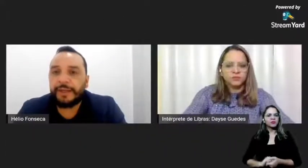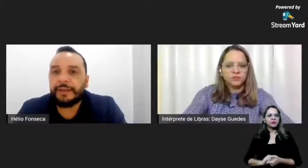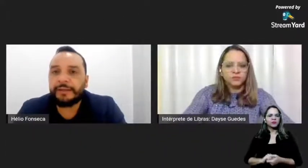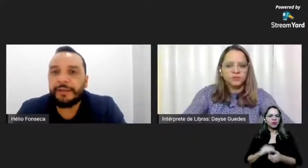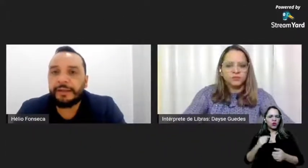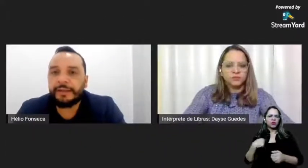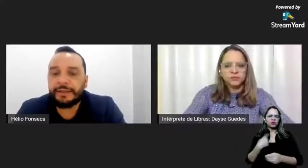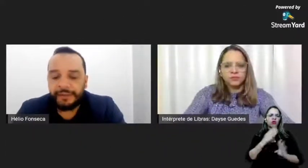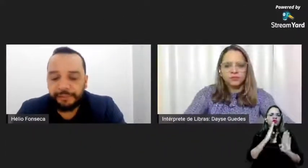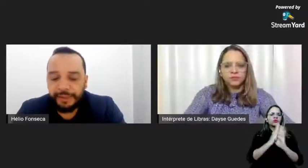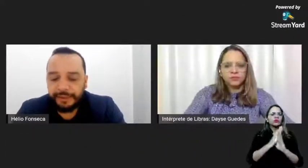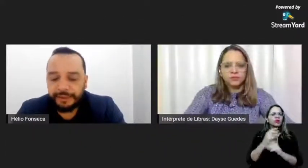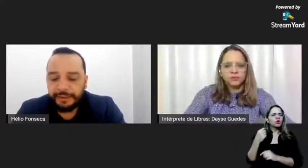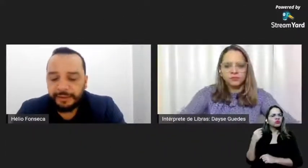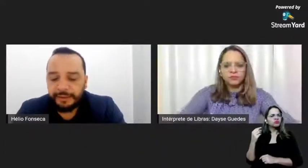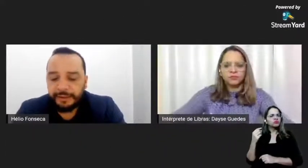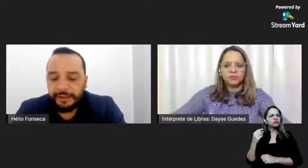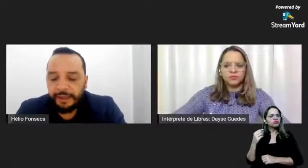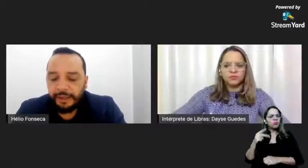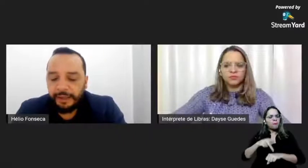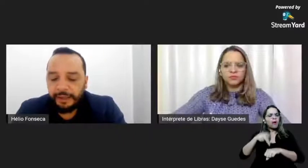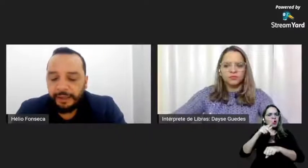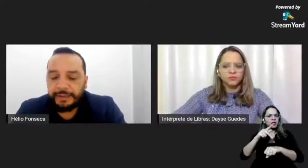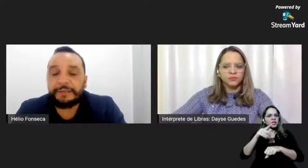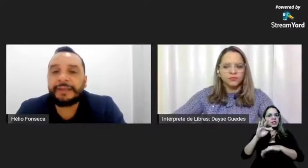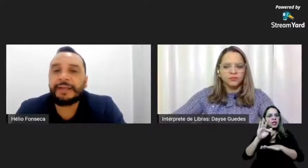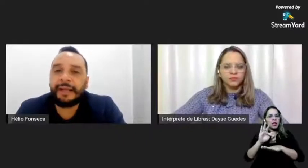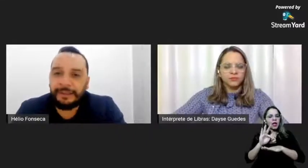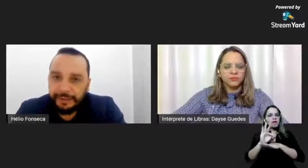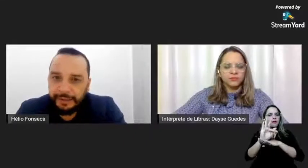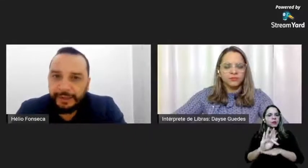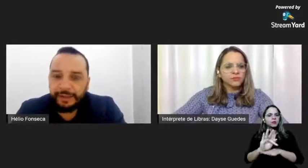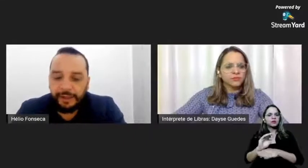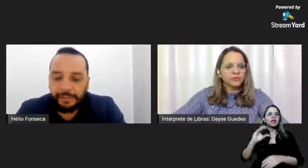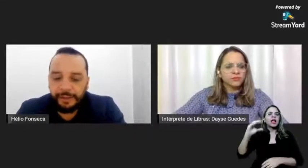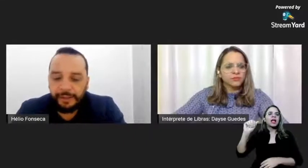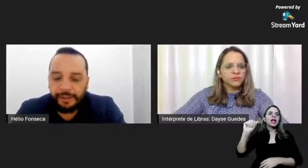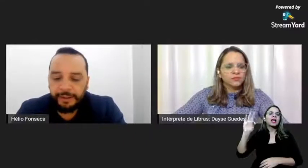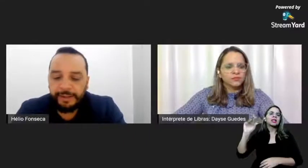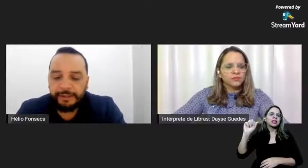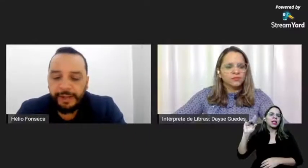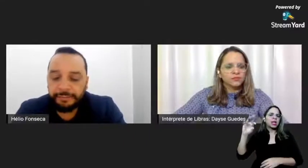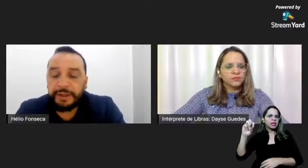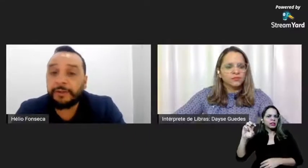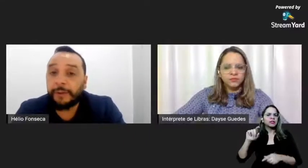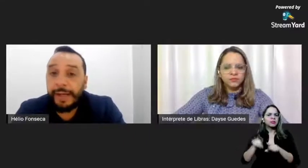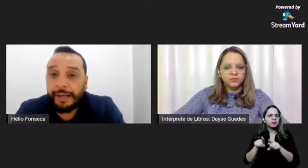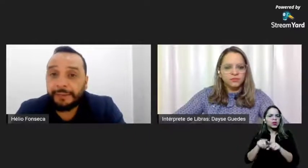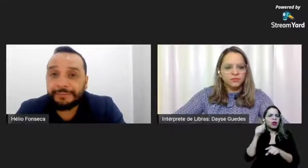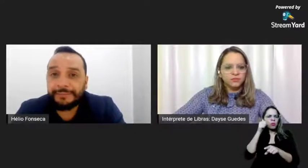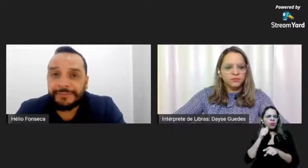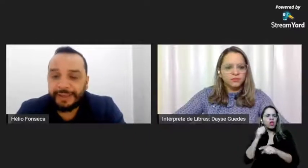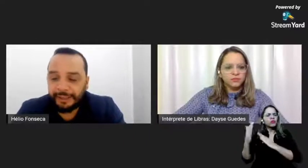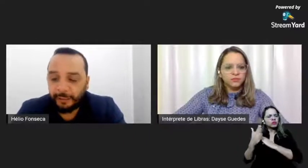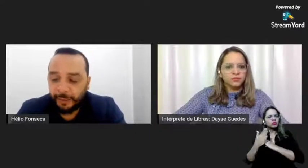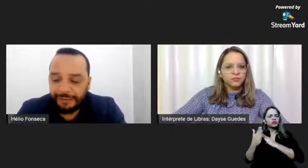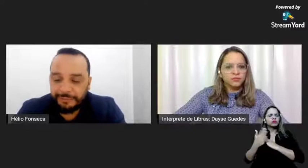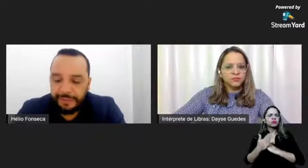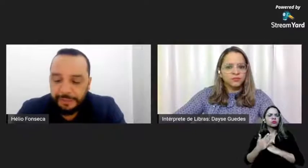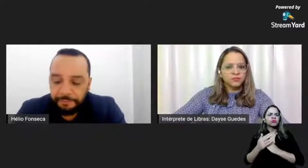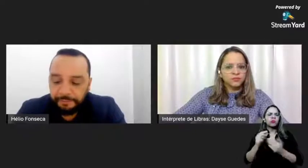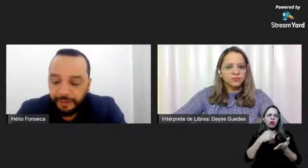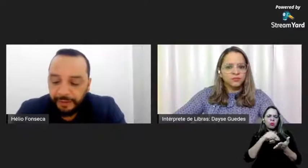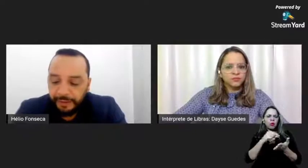descobrimos lá nas Filipinas, né, através da Catarine, que é uma guia intérprete da Noruega,